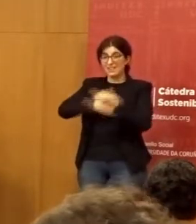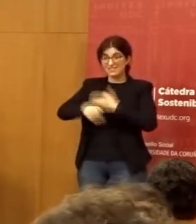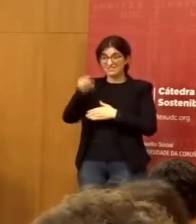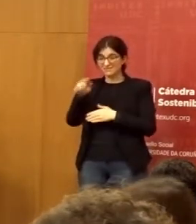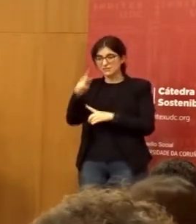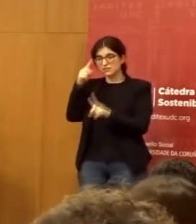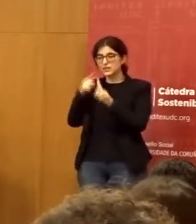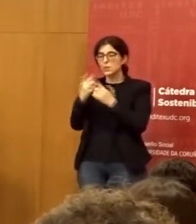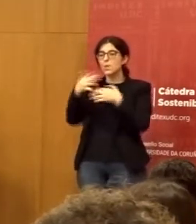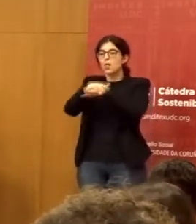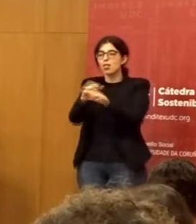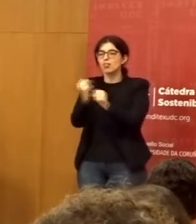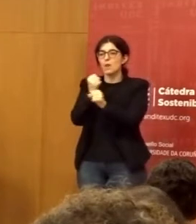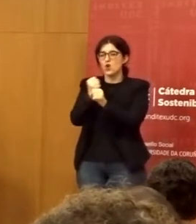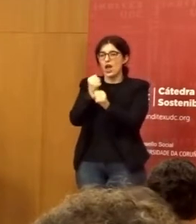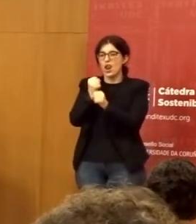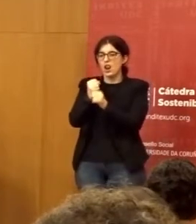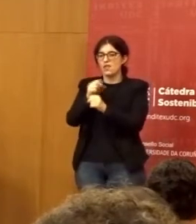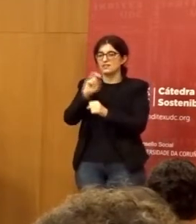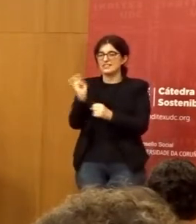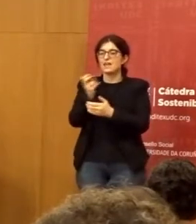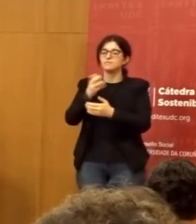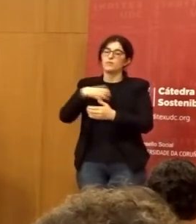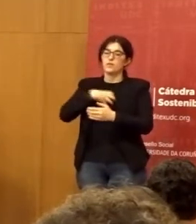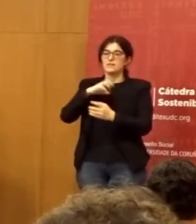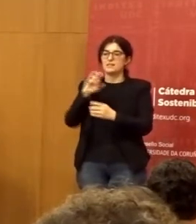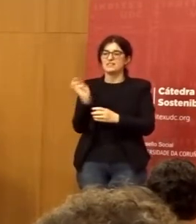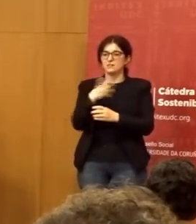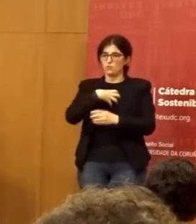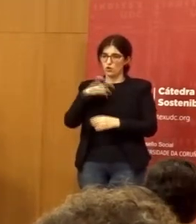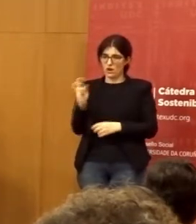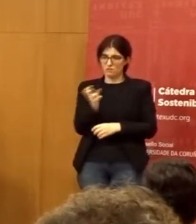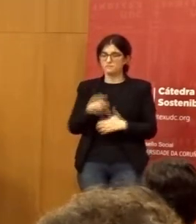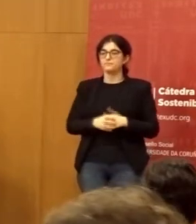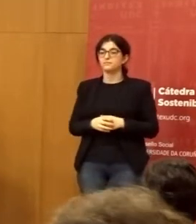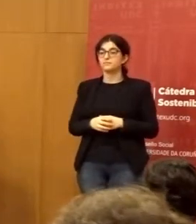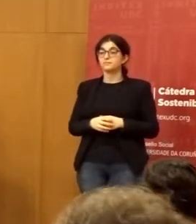de promover la inserción laboral de las personas con diversidad funcional. Esto es importante. Es decir, todos los